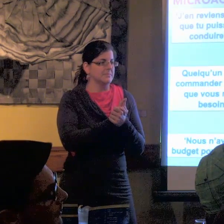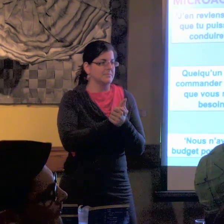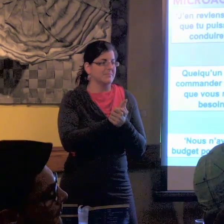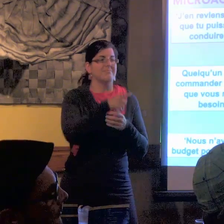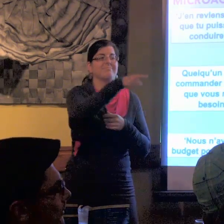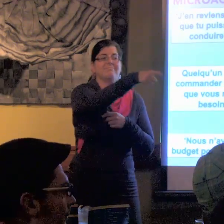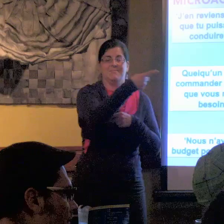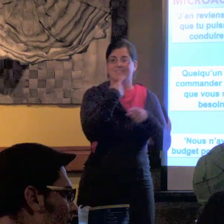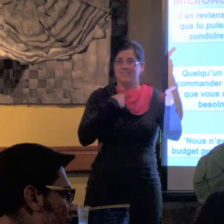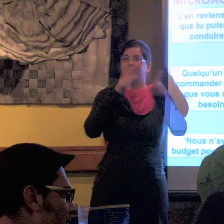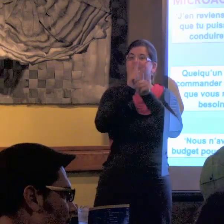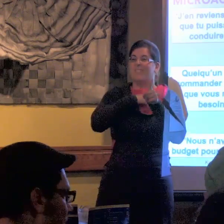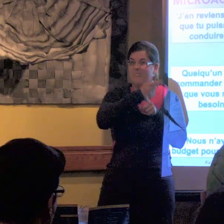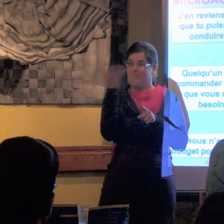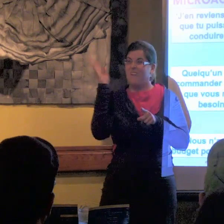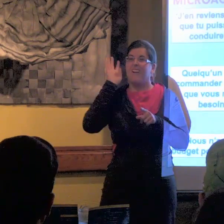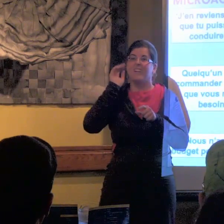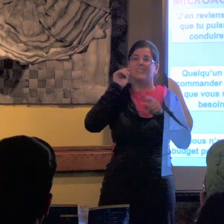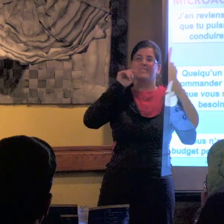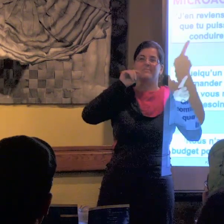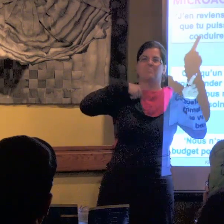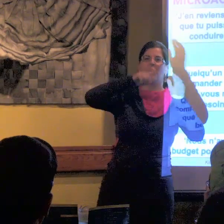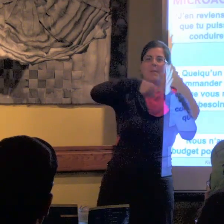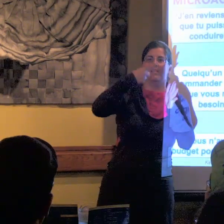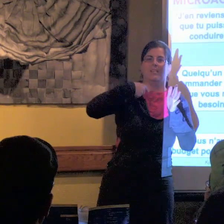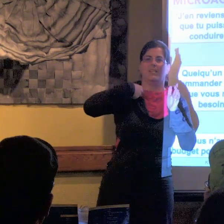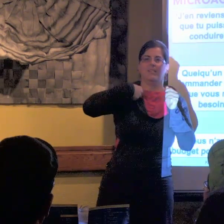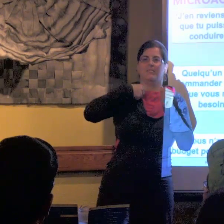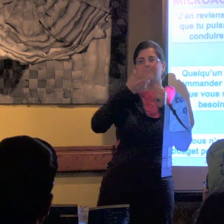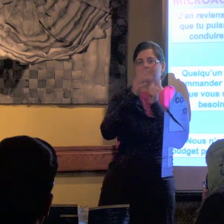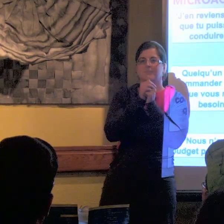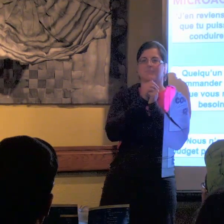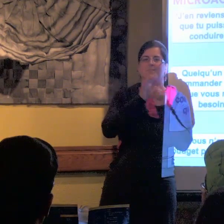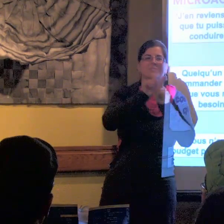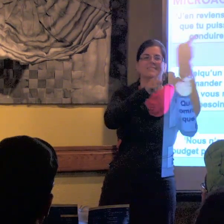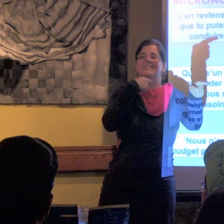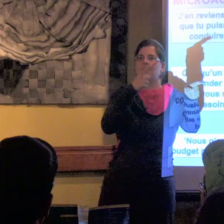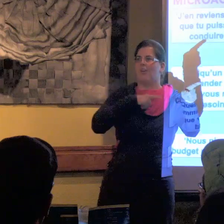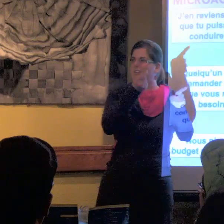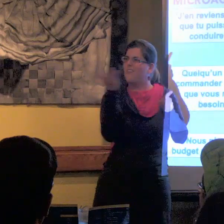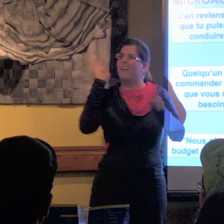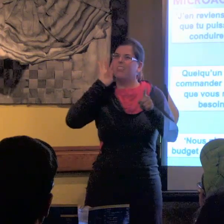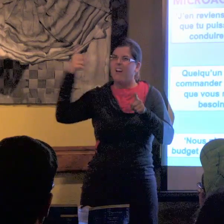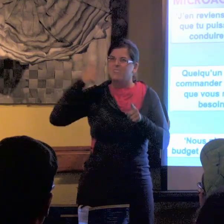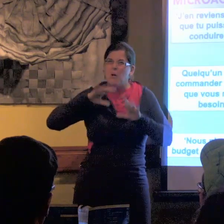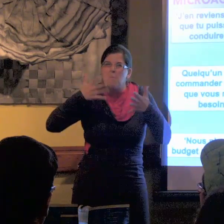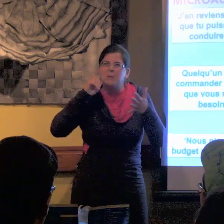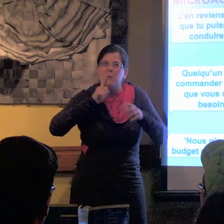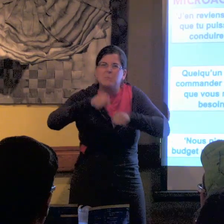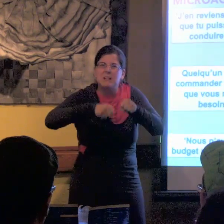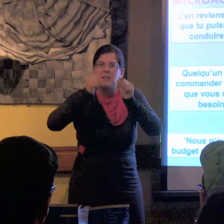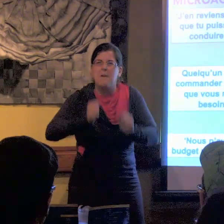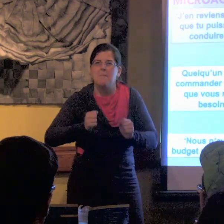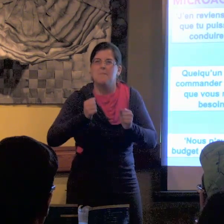pose la question, on dit comment... Souvent, on pose la question justement à savoir que, bon, c'est quelque chose qui m'arrive fréquemment.